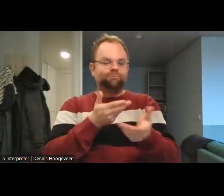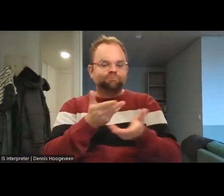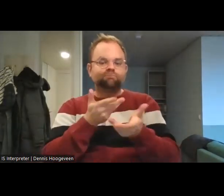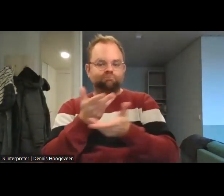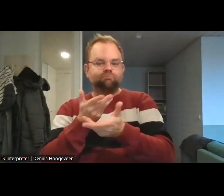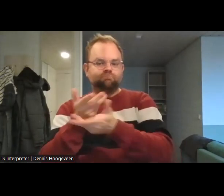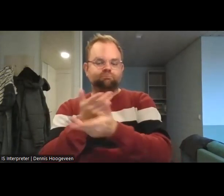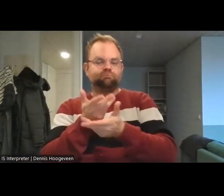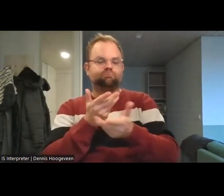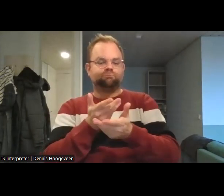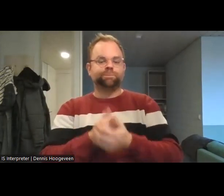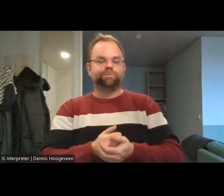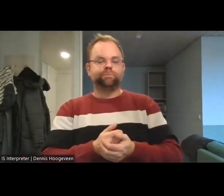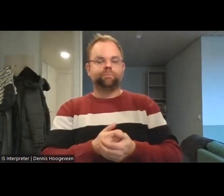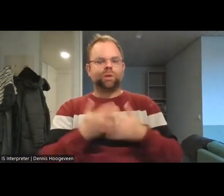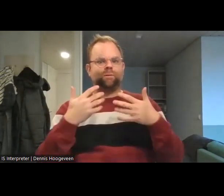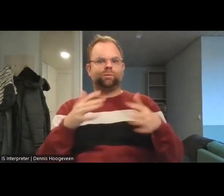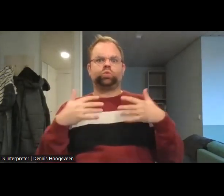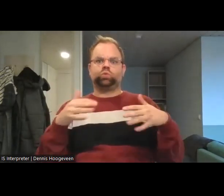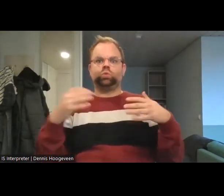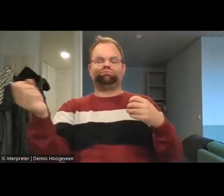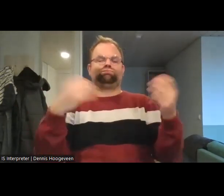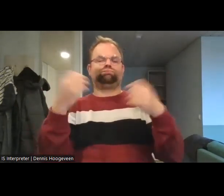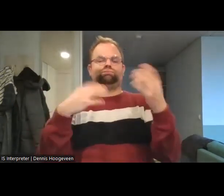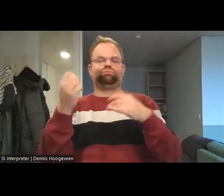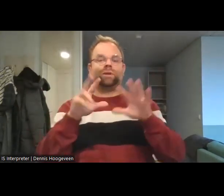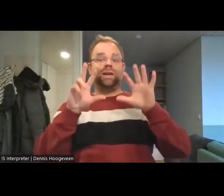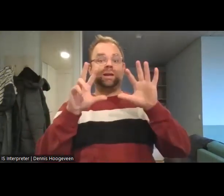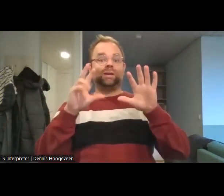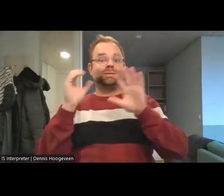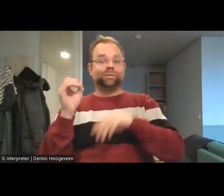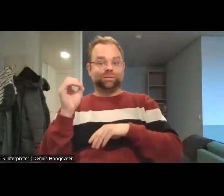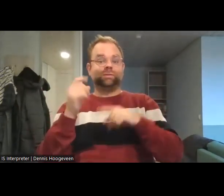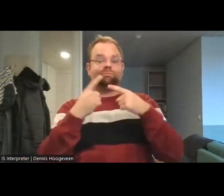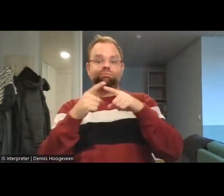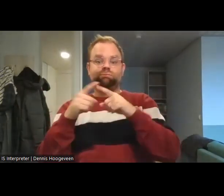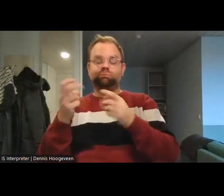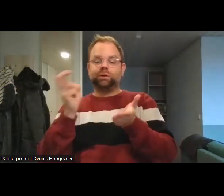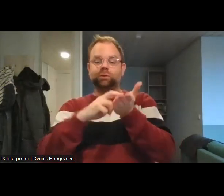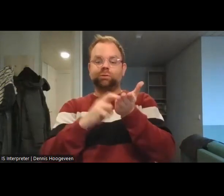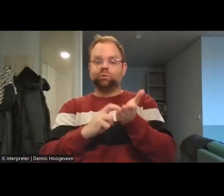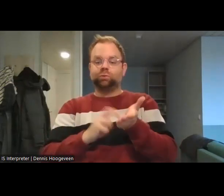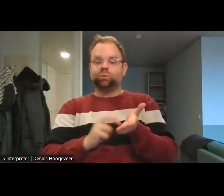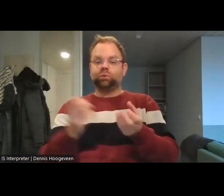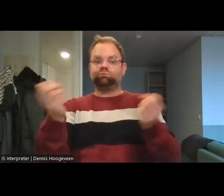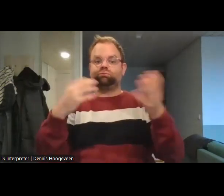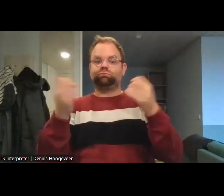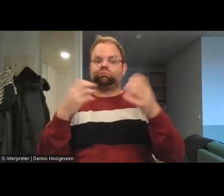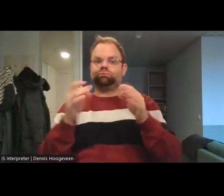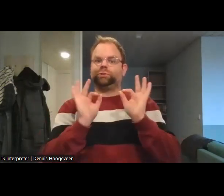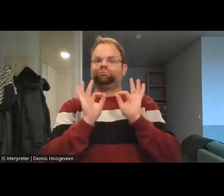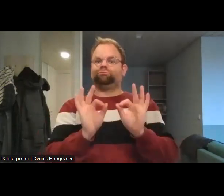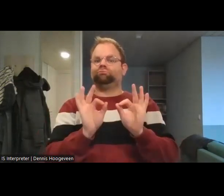demandes d'enregistrement, ce qui est très bien, mais on s'attend toujours à plus de personnes pour